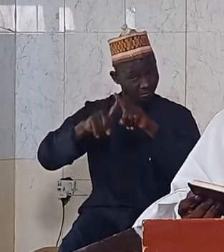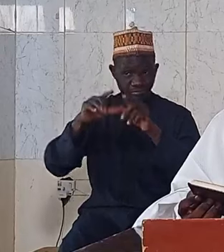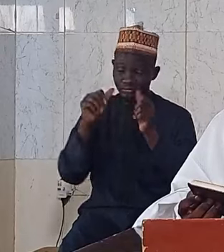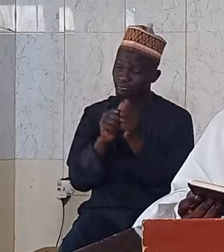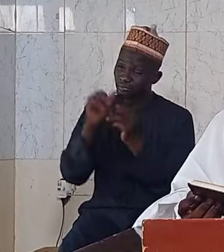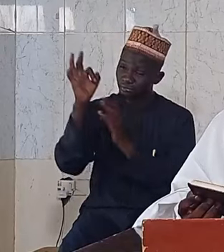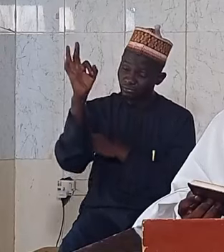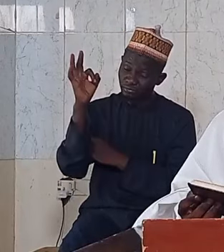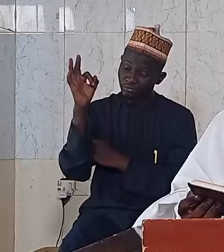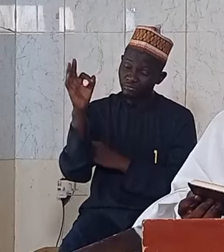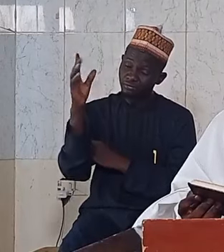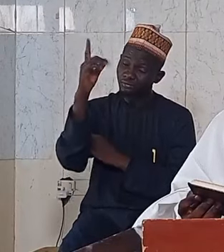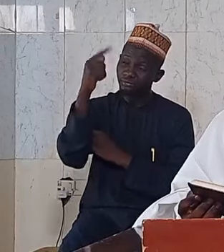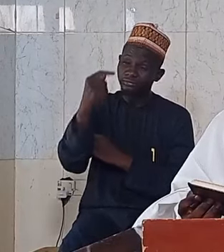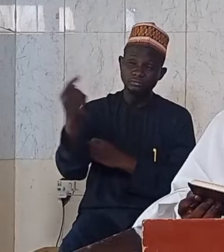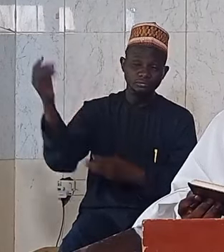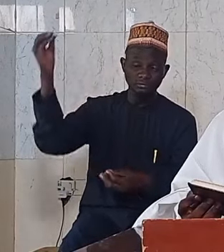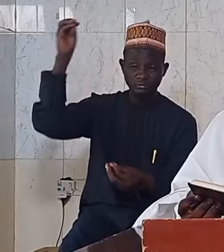gurgudan